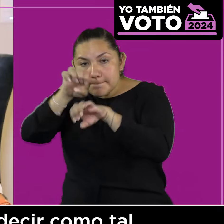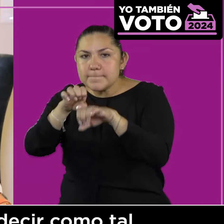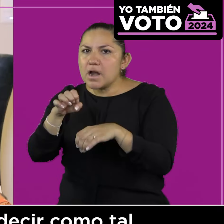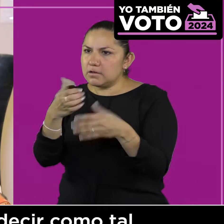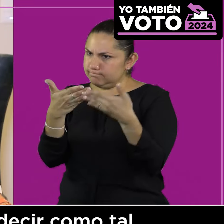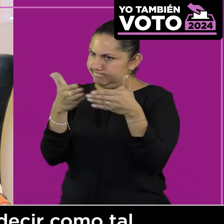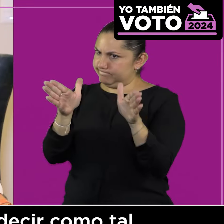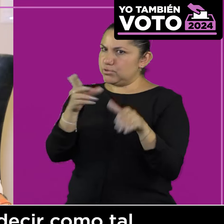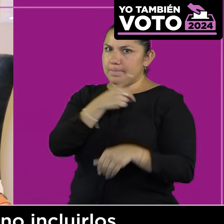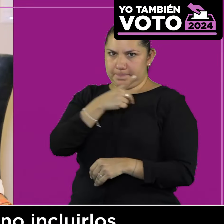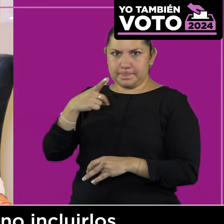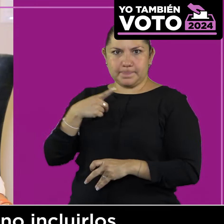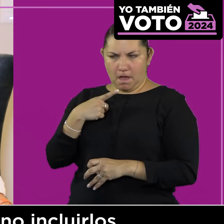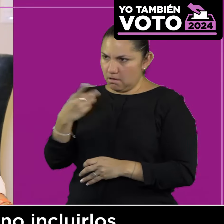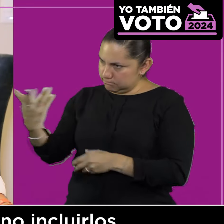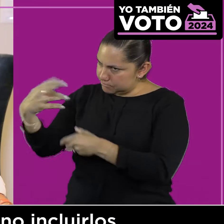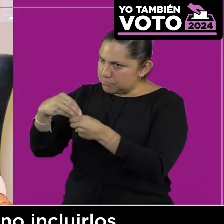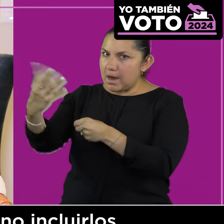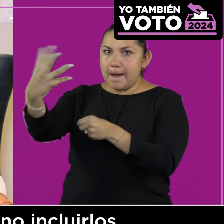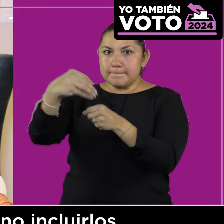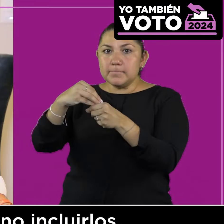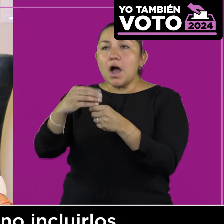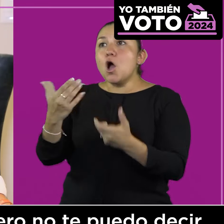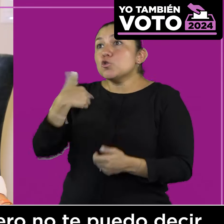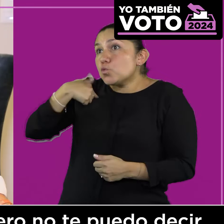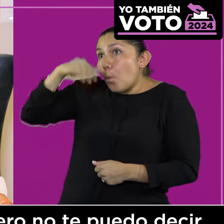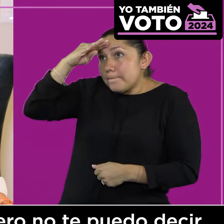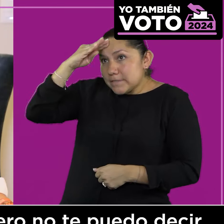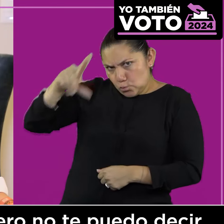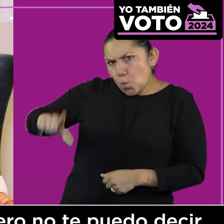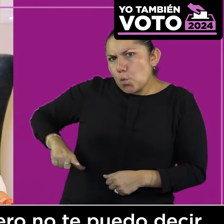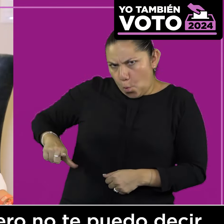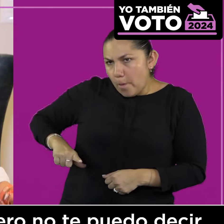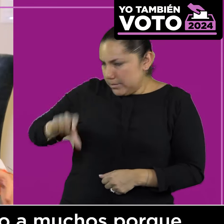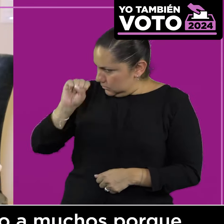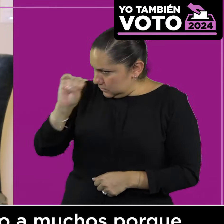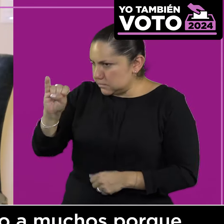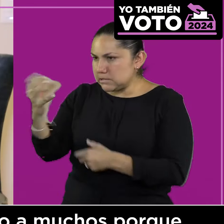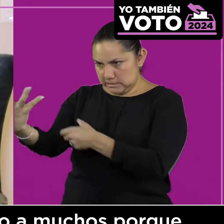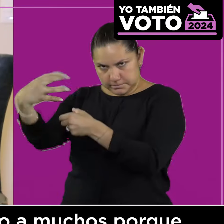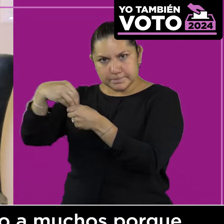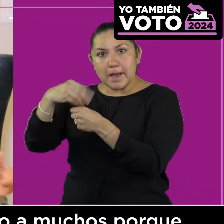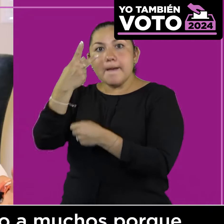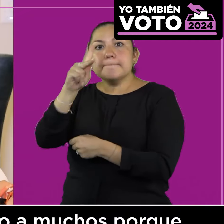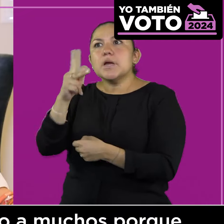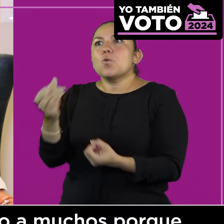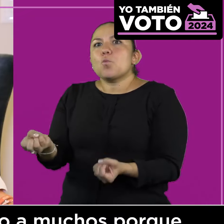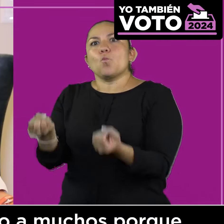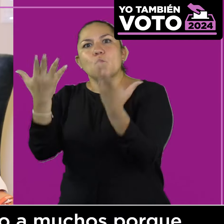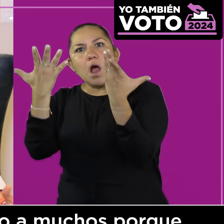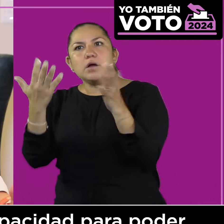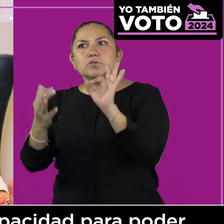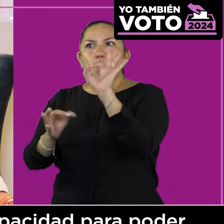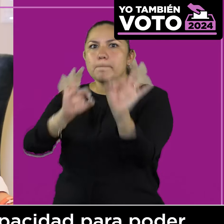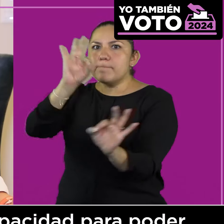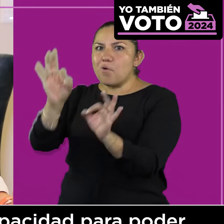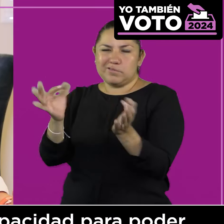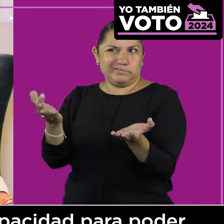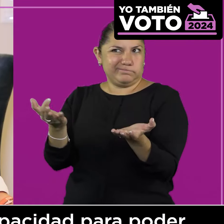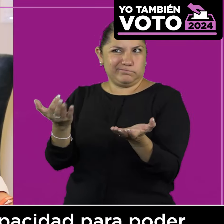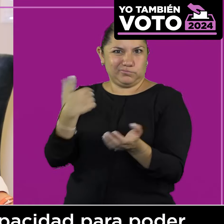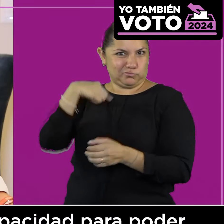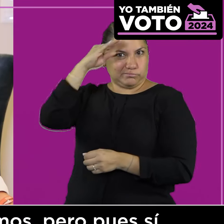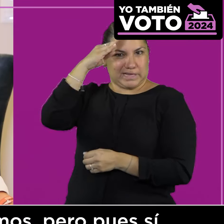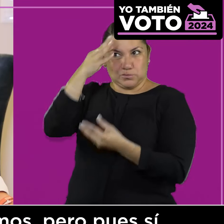porcentaje no te puedo decir como tal en el gobierno incluirlos Sí incluirlos pero no te puedo decir le voy a dar trabajo a muchos porque no sé que tanta